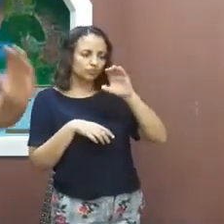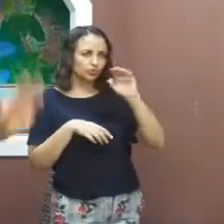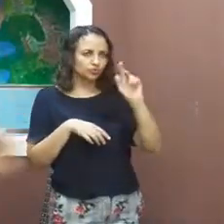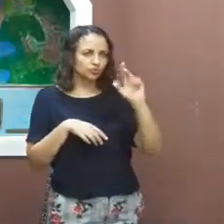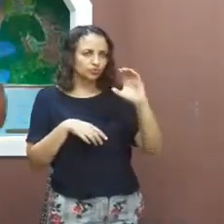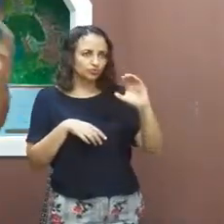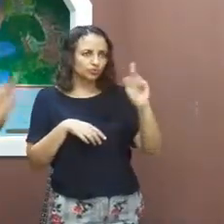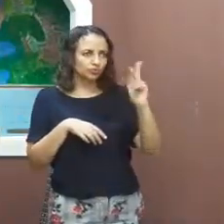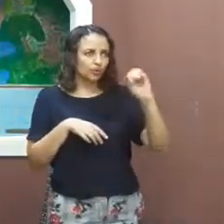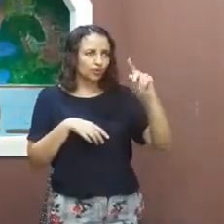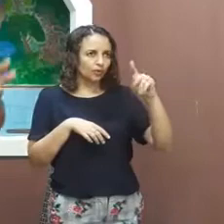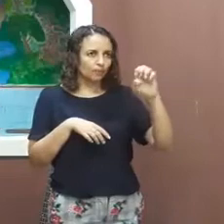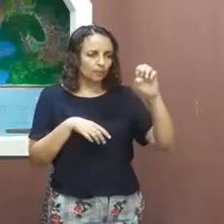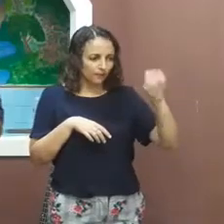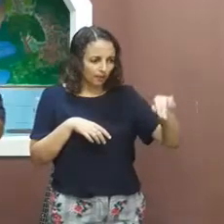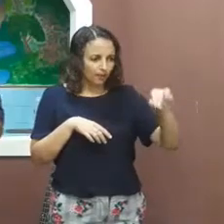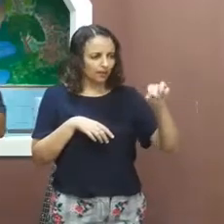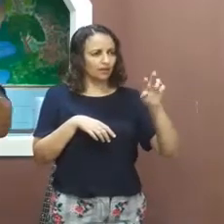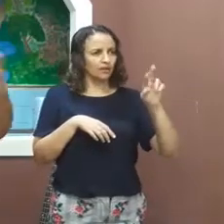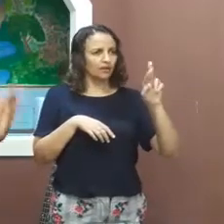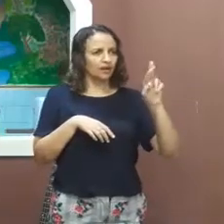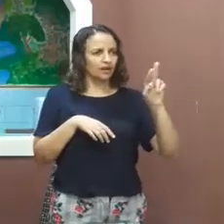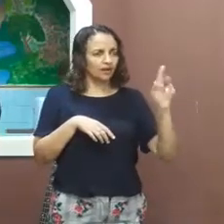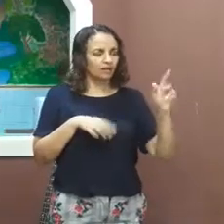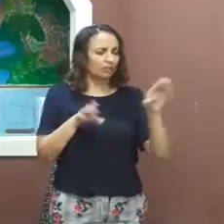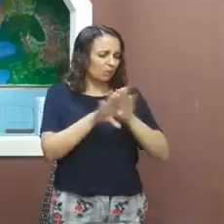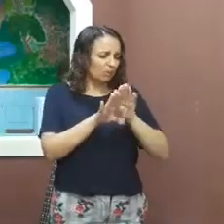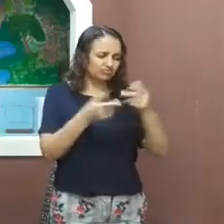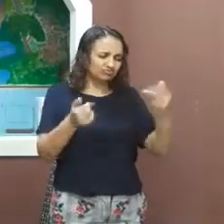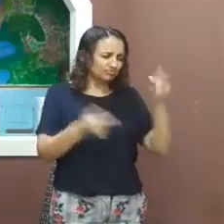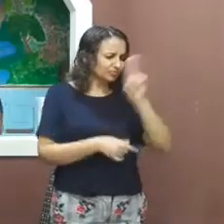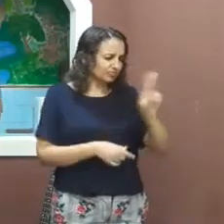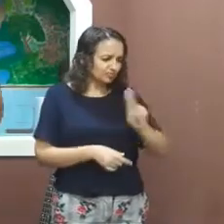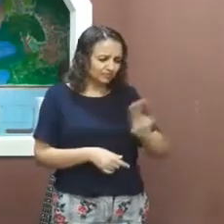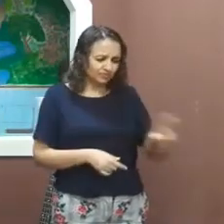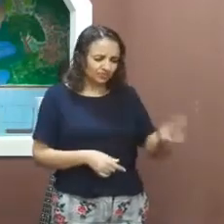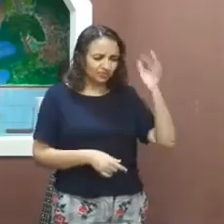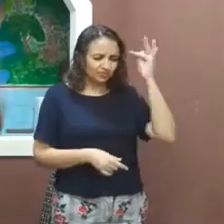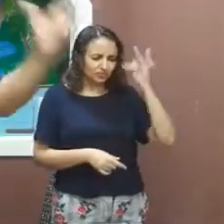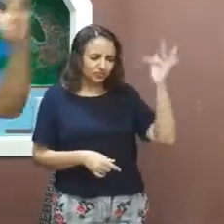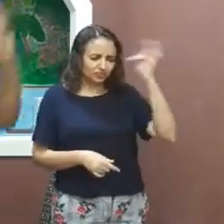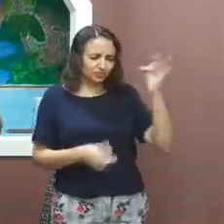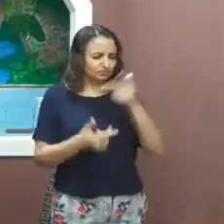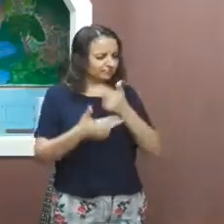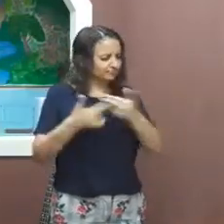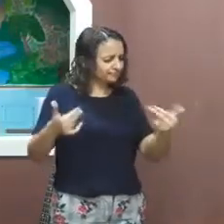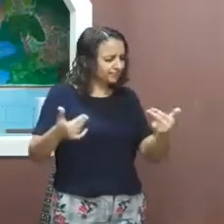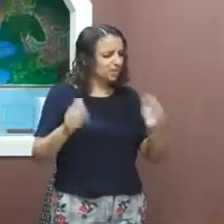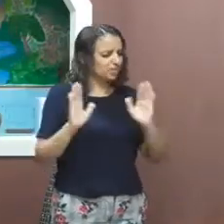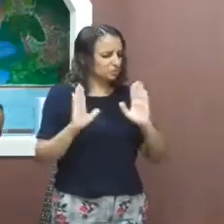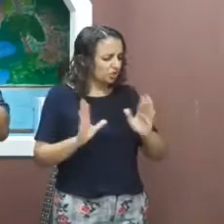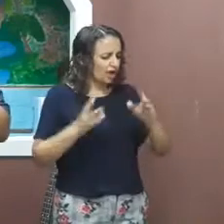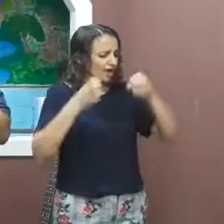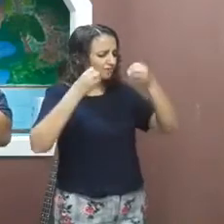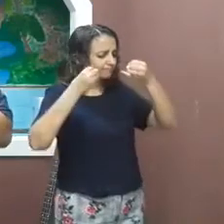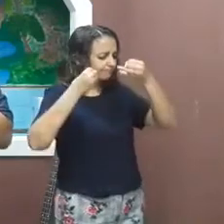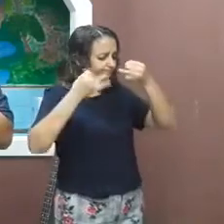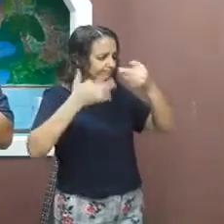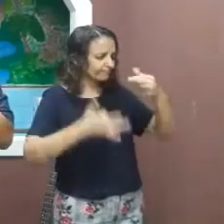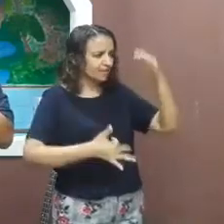que outros filósofos, Kierkegaard, já trabalharam com o vazio